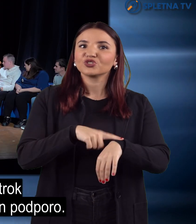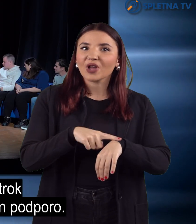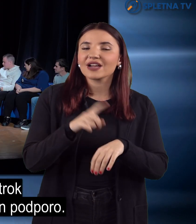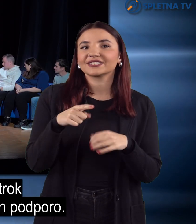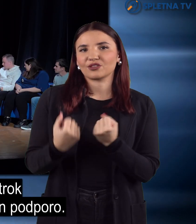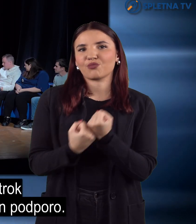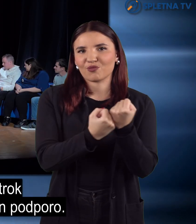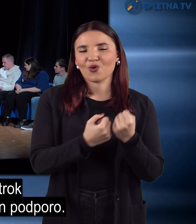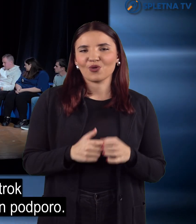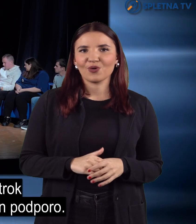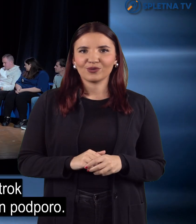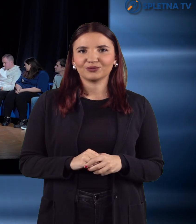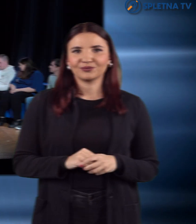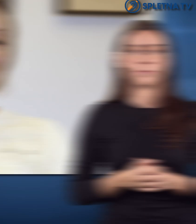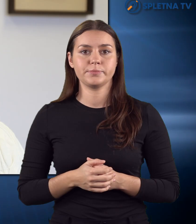in podporo.